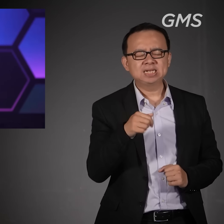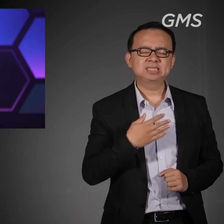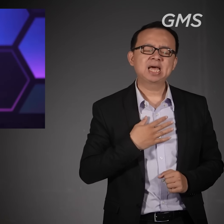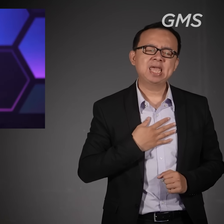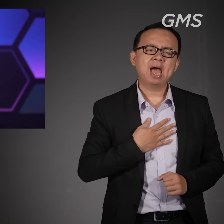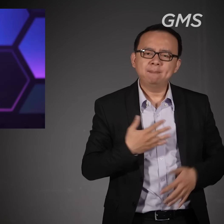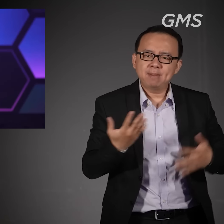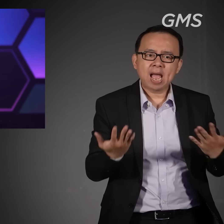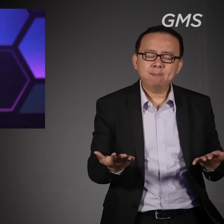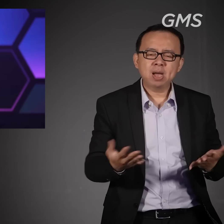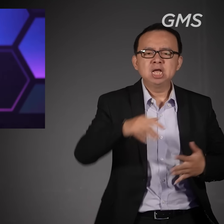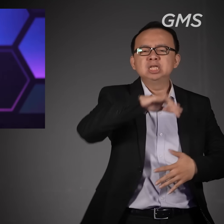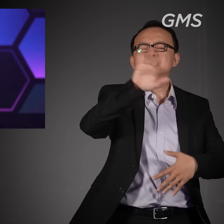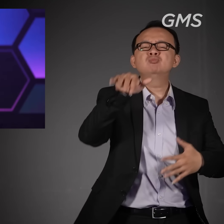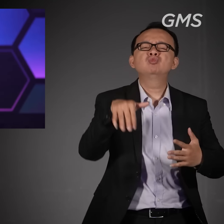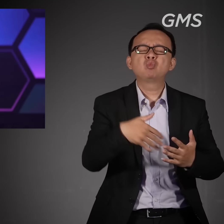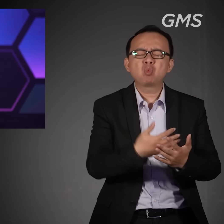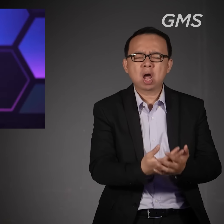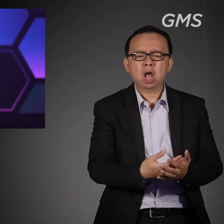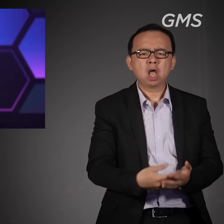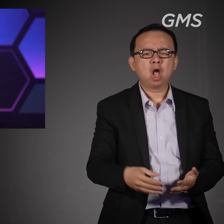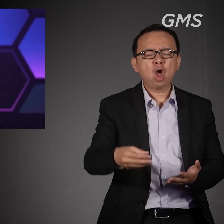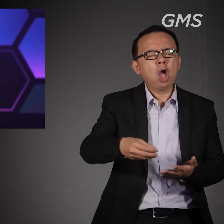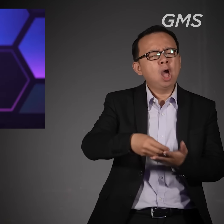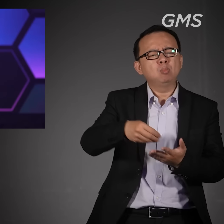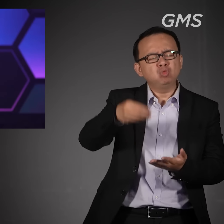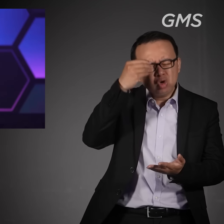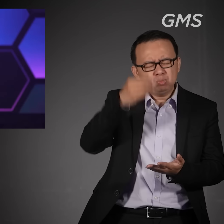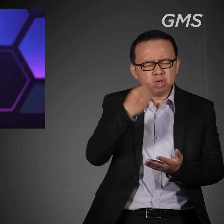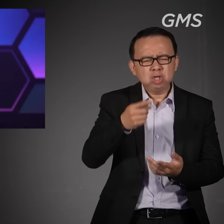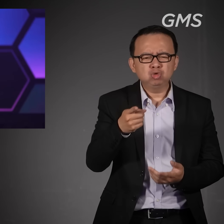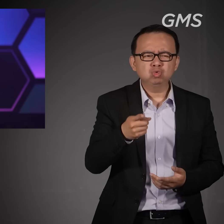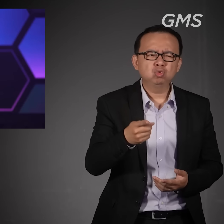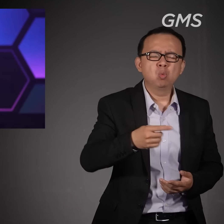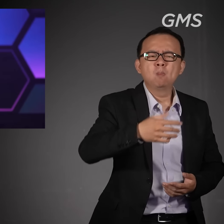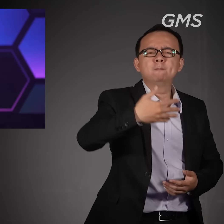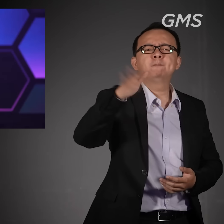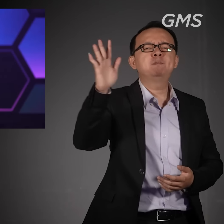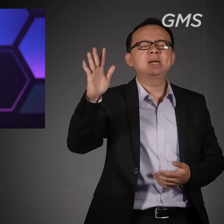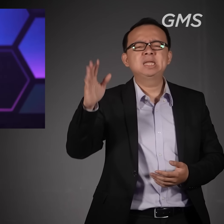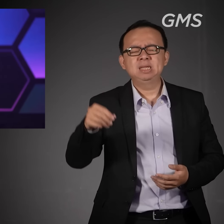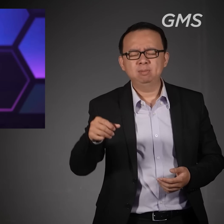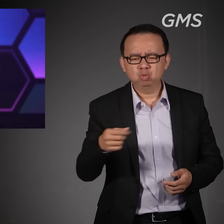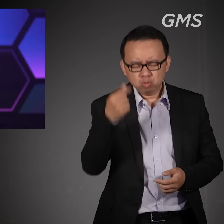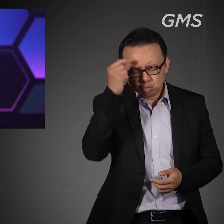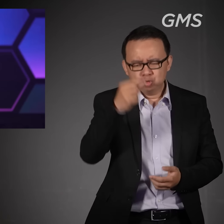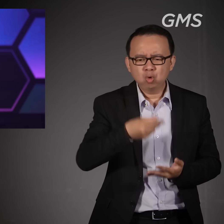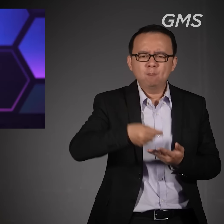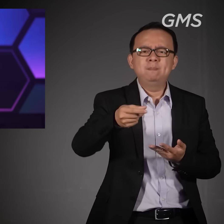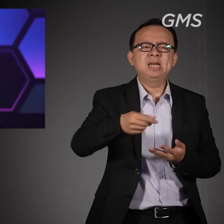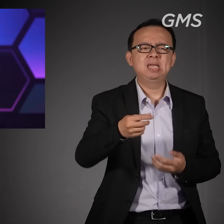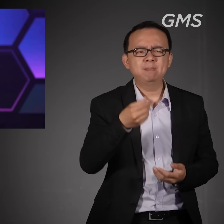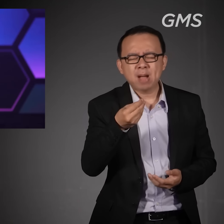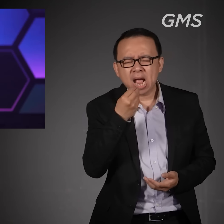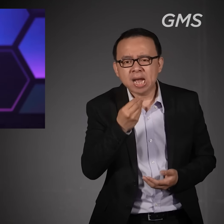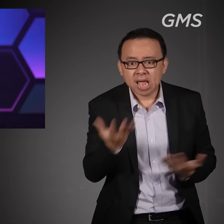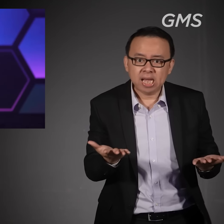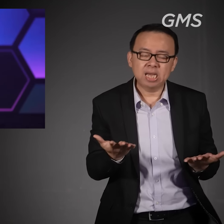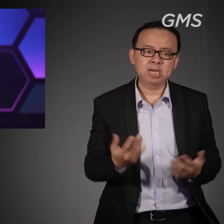pergi beli makanan? Emangnya mereka mau bawa pulang buffet gitu? Atau sebuah banquet? Apa mereka mau bawa